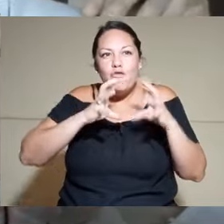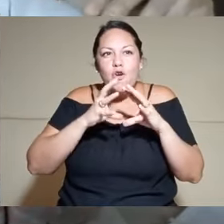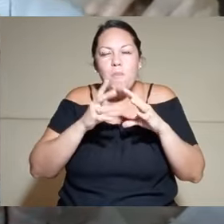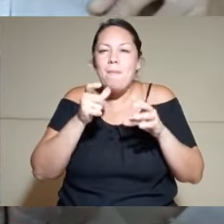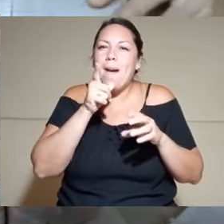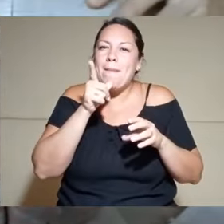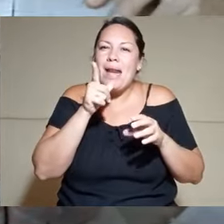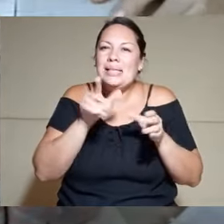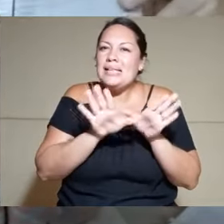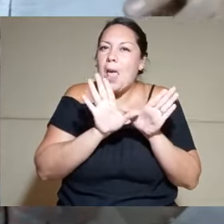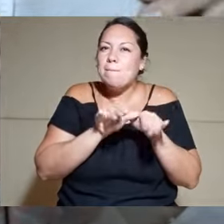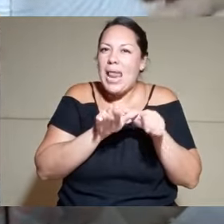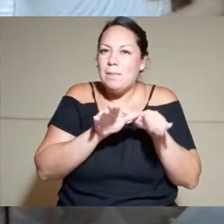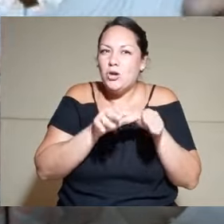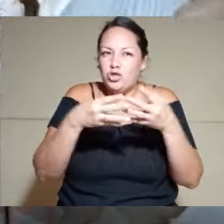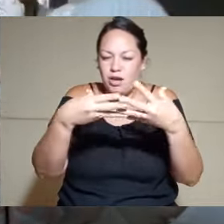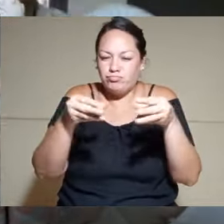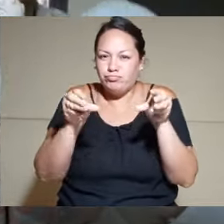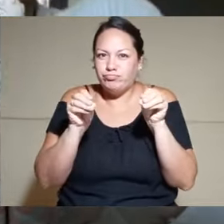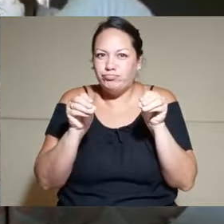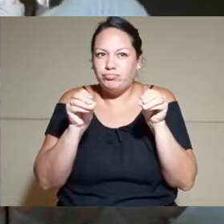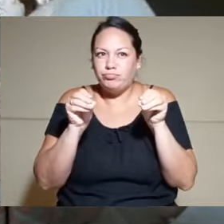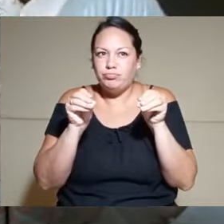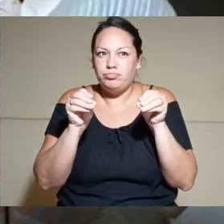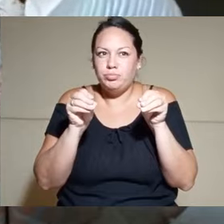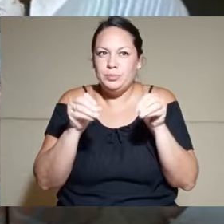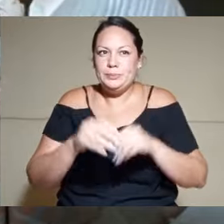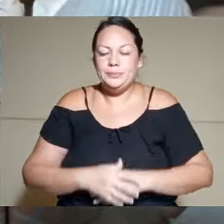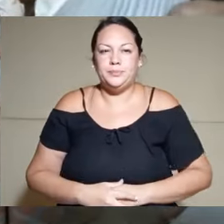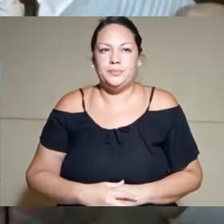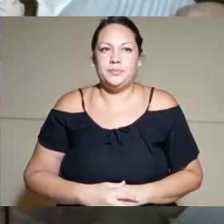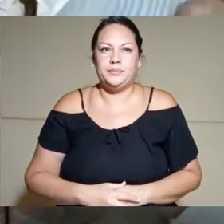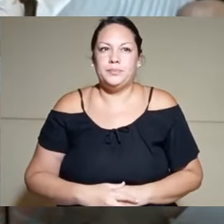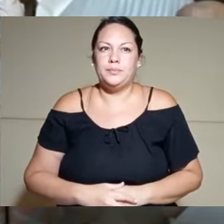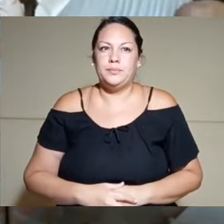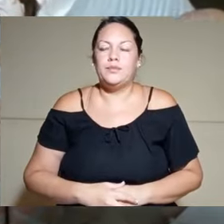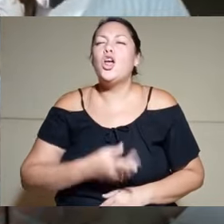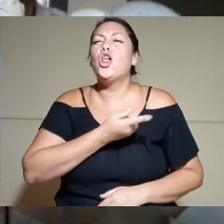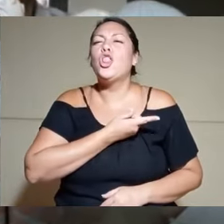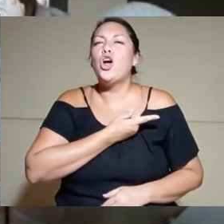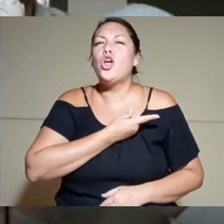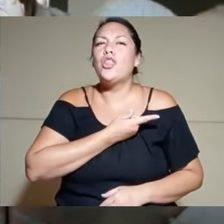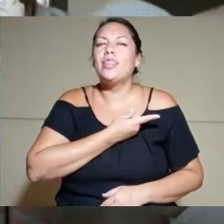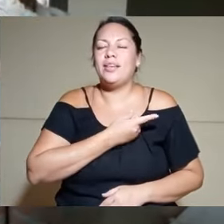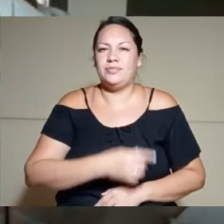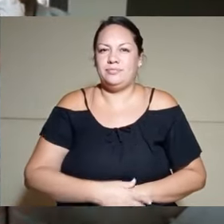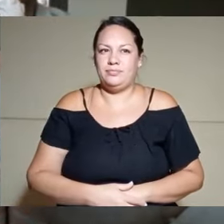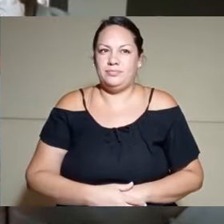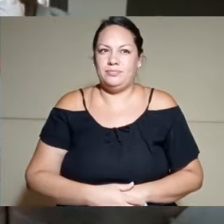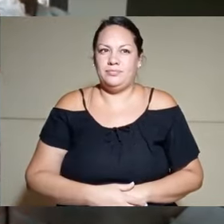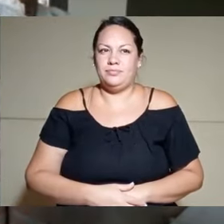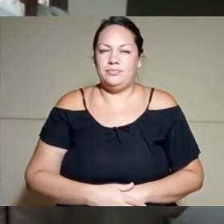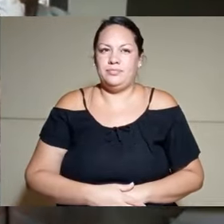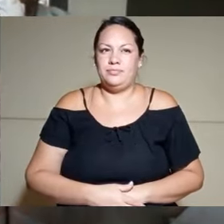la clase del cerebelo vamos a ver. Pero fíjense que el cerebelo tiene esta forma, así como una mariposa,